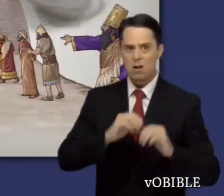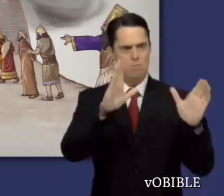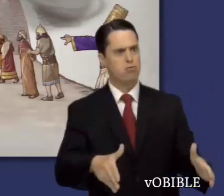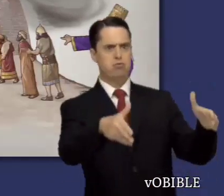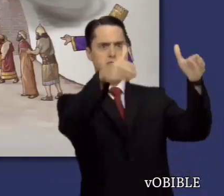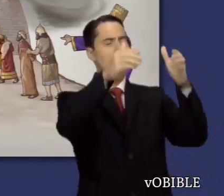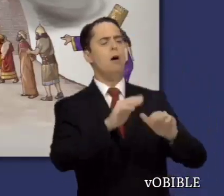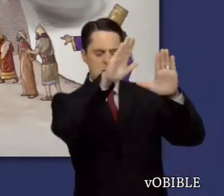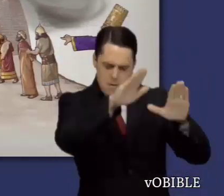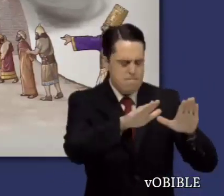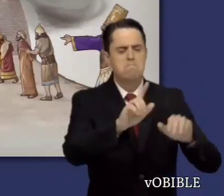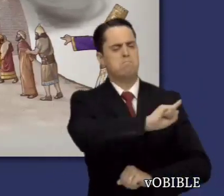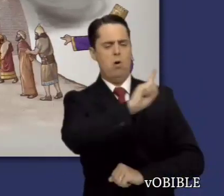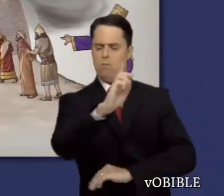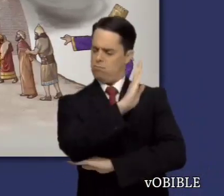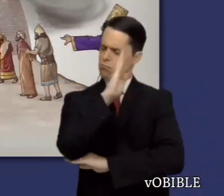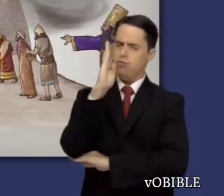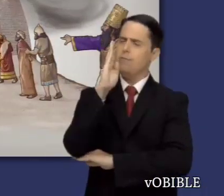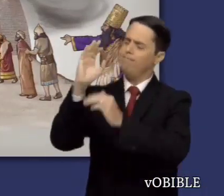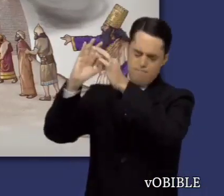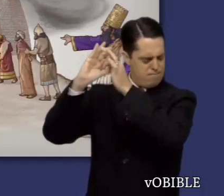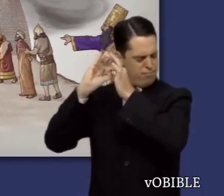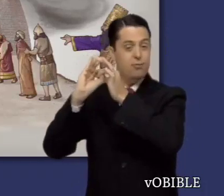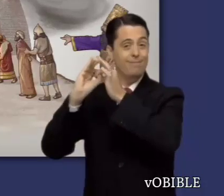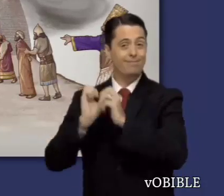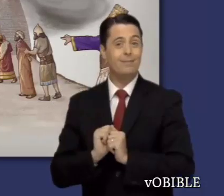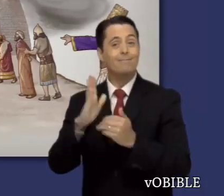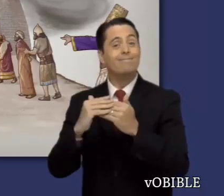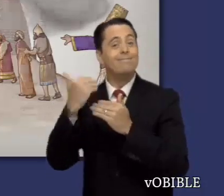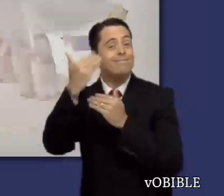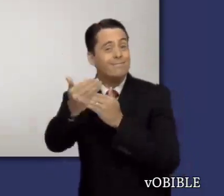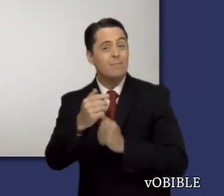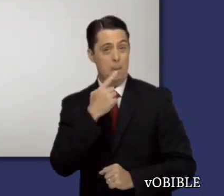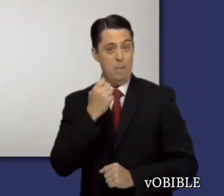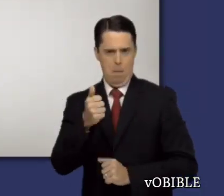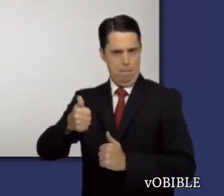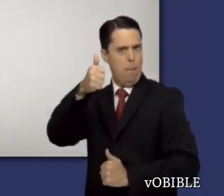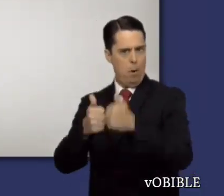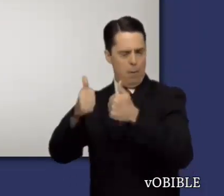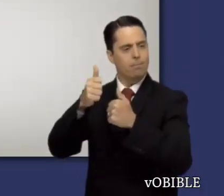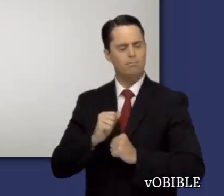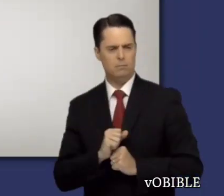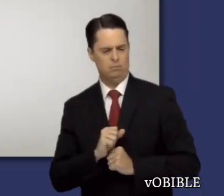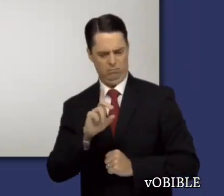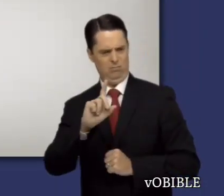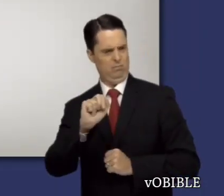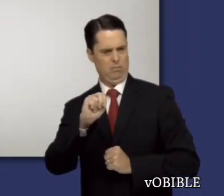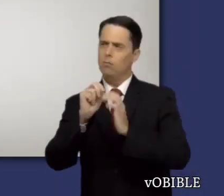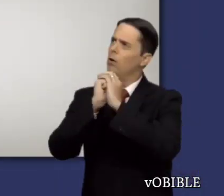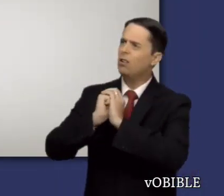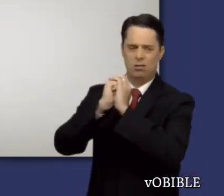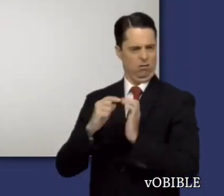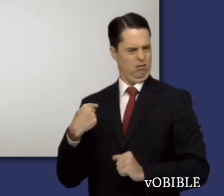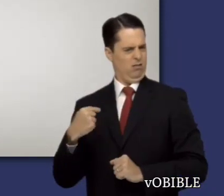en vez de adorar a una imagen que representa al gobierno de Babilonia. Años más tarde, aunque un decreto prohíbe